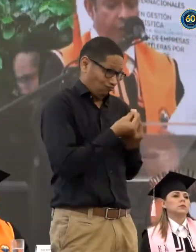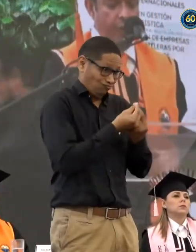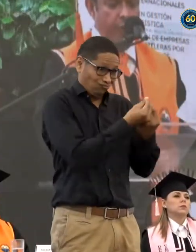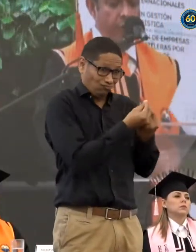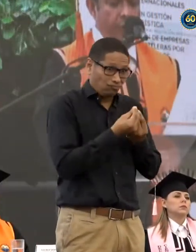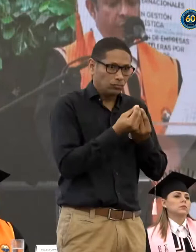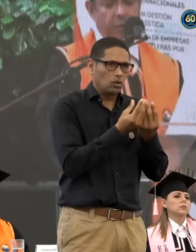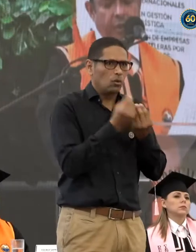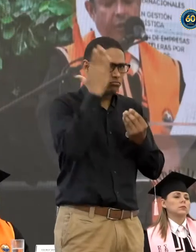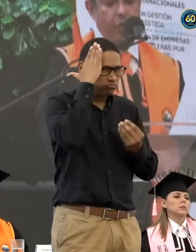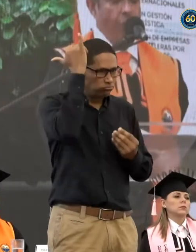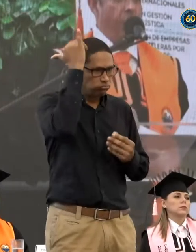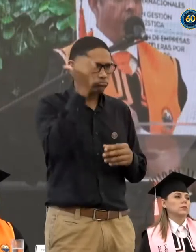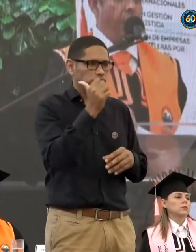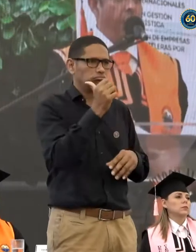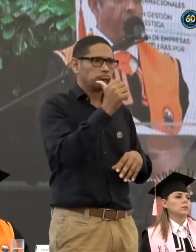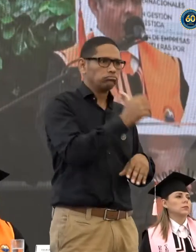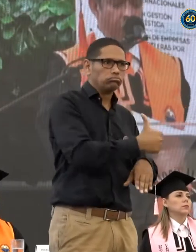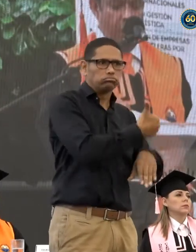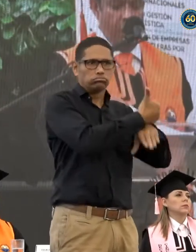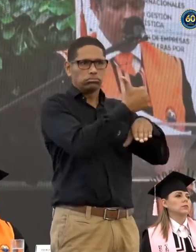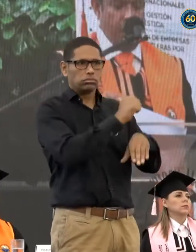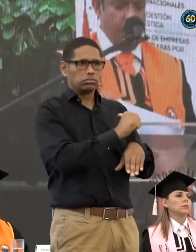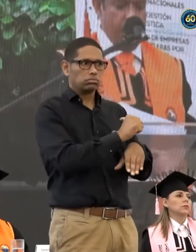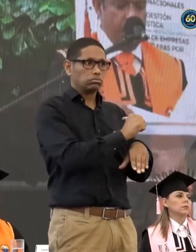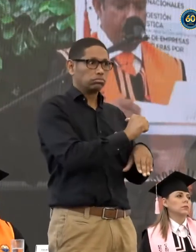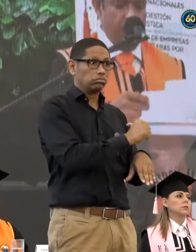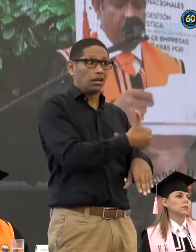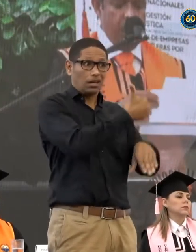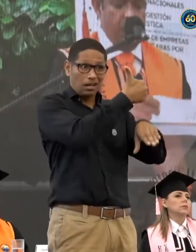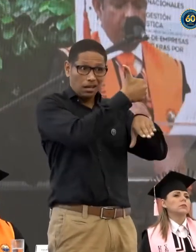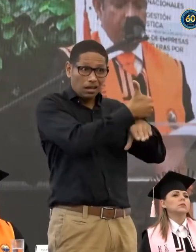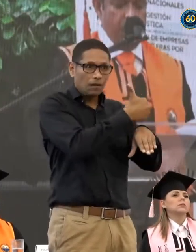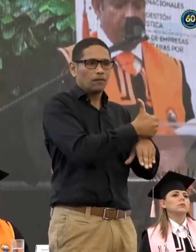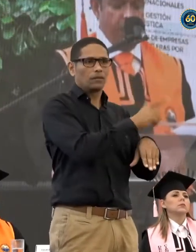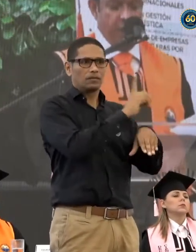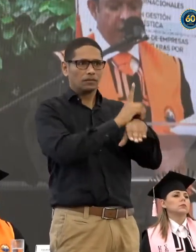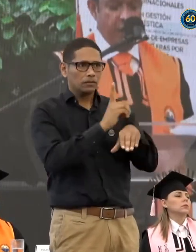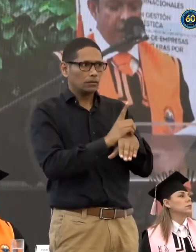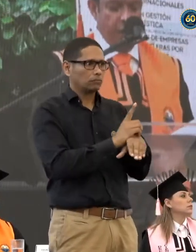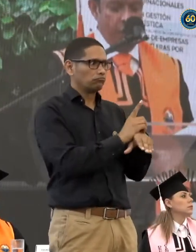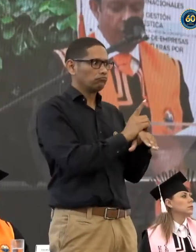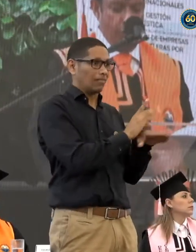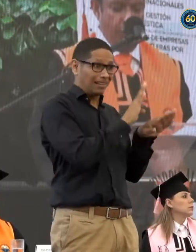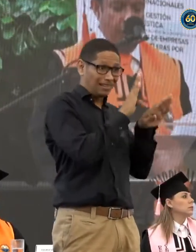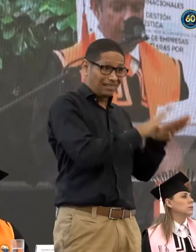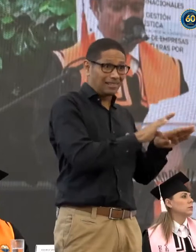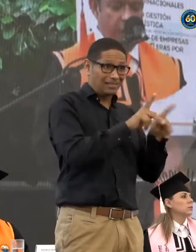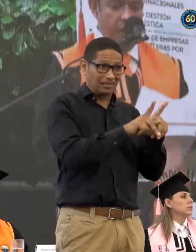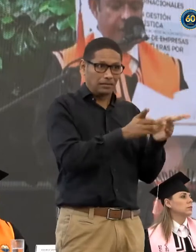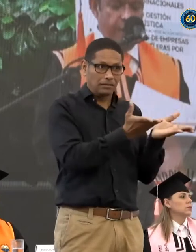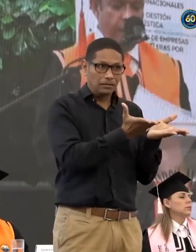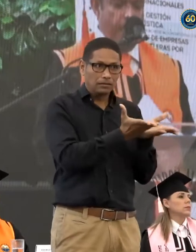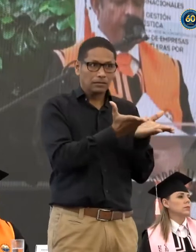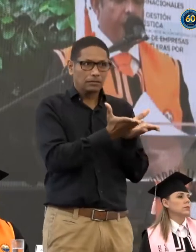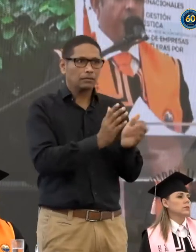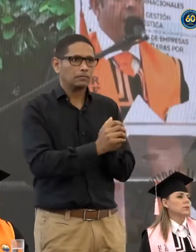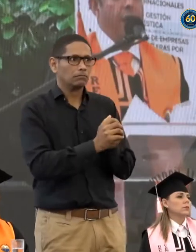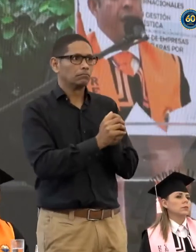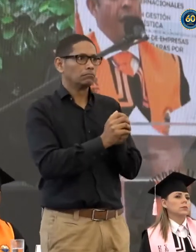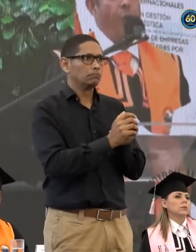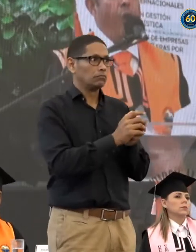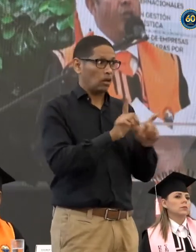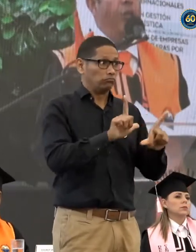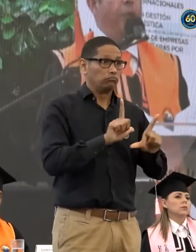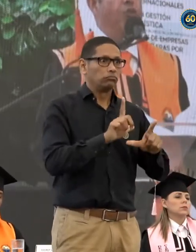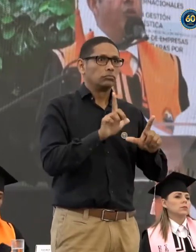rector decanos de canas representantes de los estudiantes graduandos